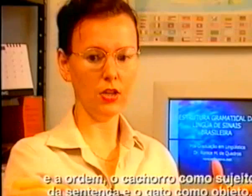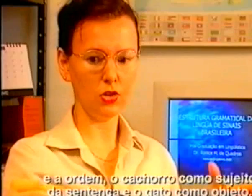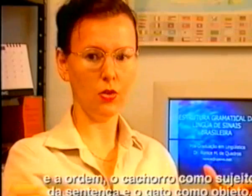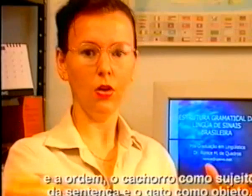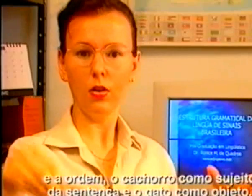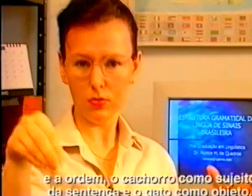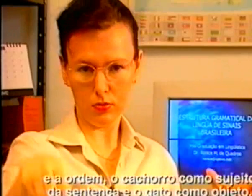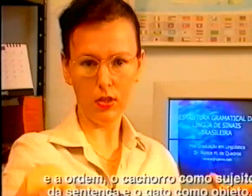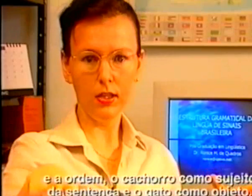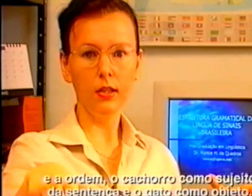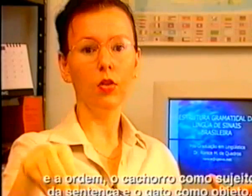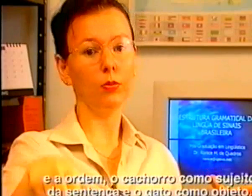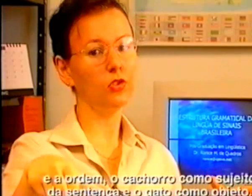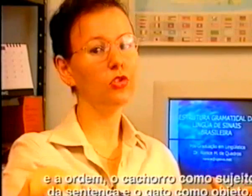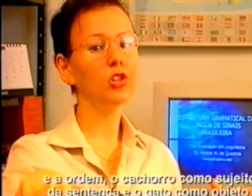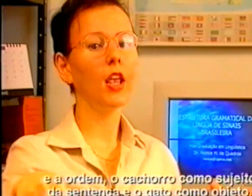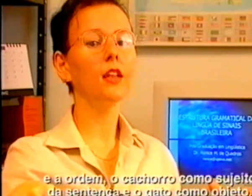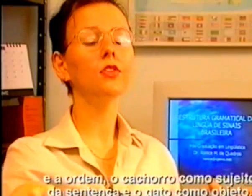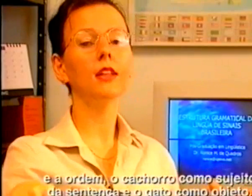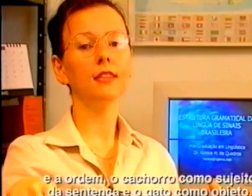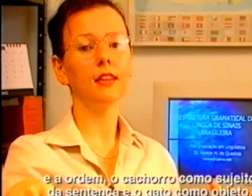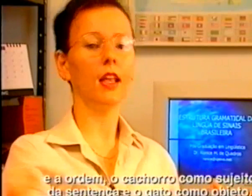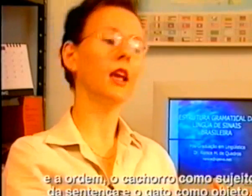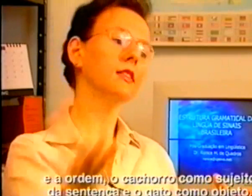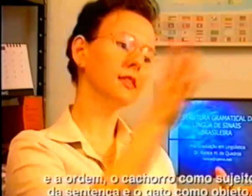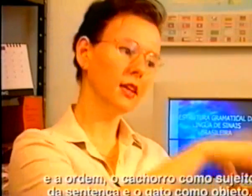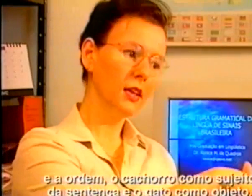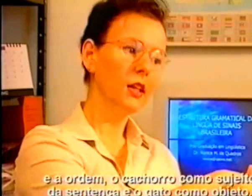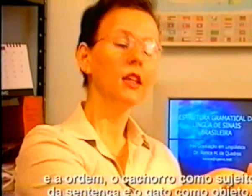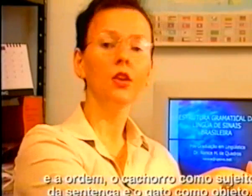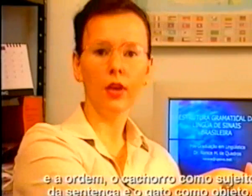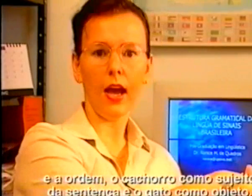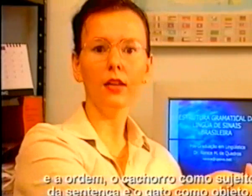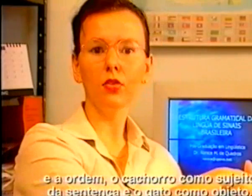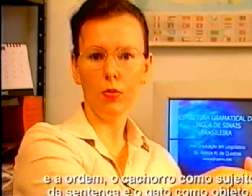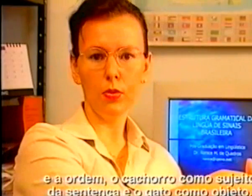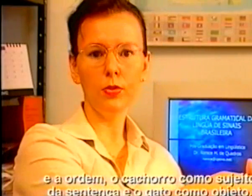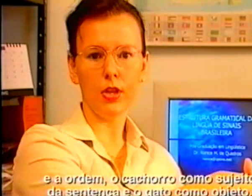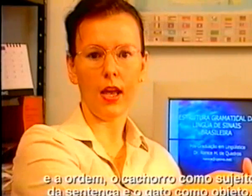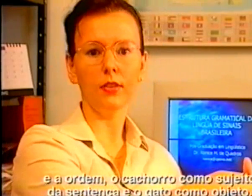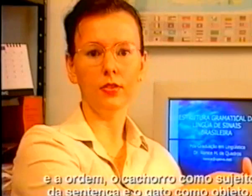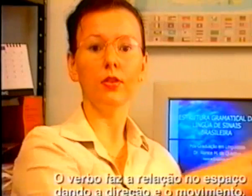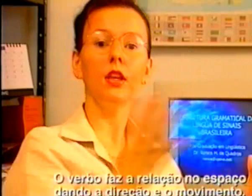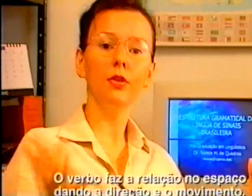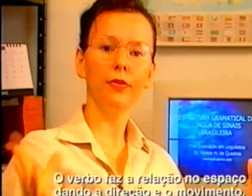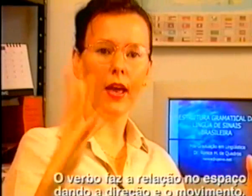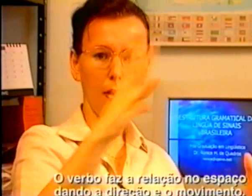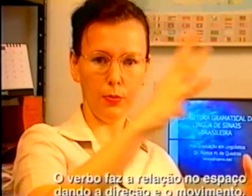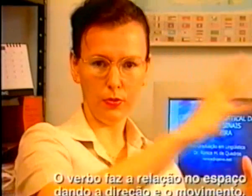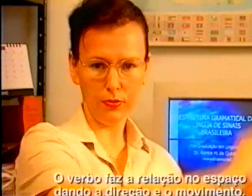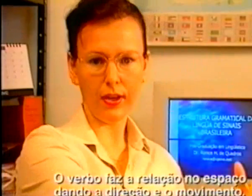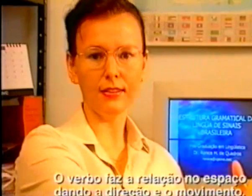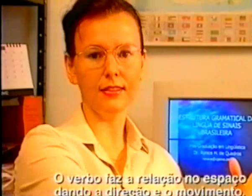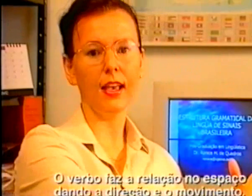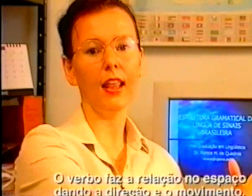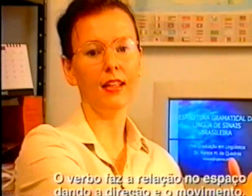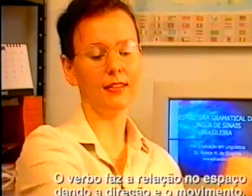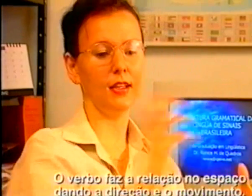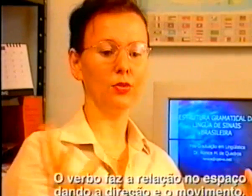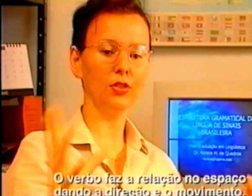O cachorro como sujeito da sentença e o gato como objeto. E o verbo faz essa relação